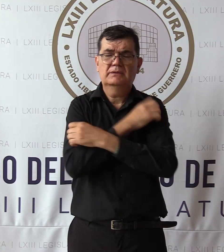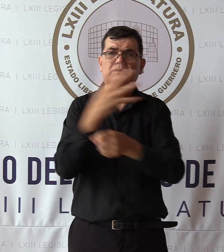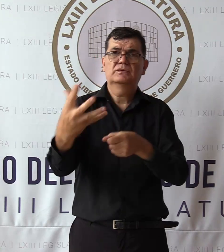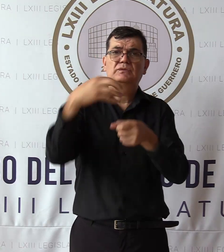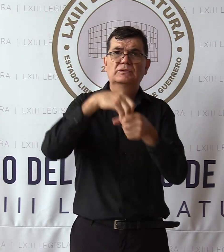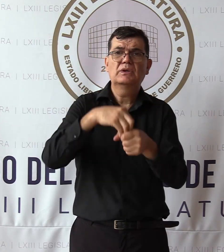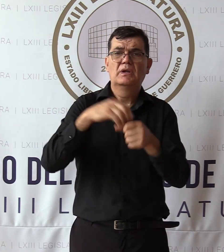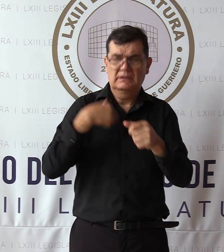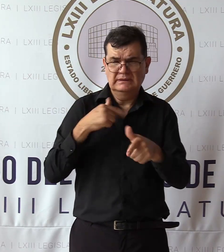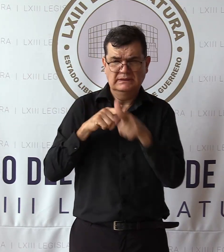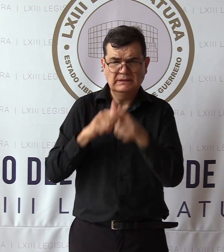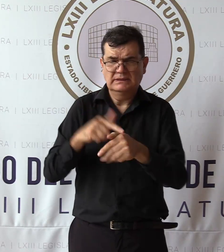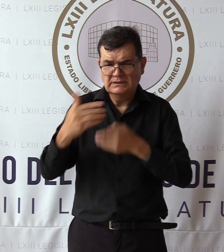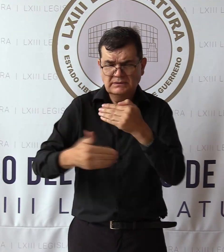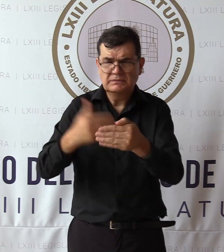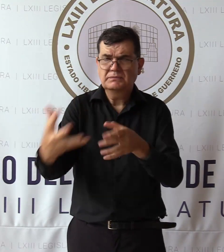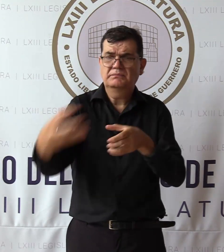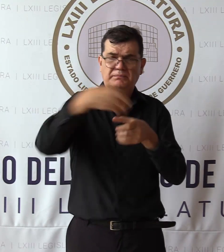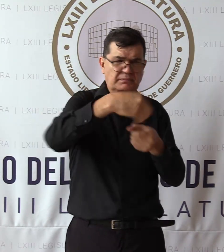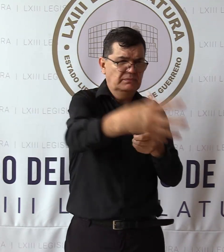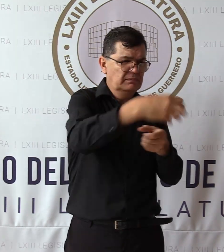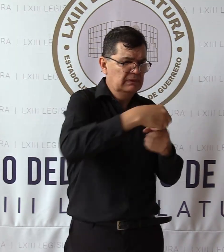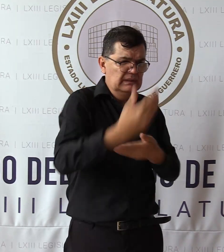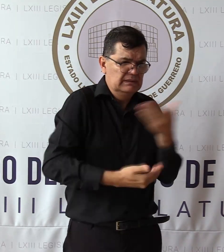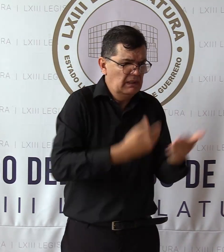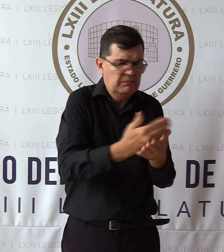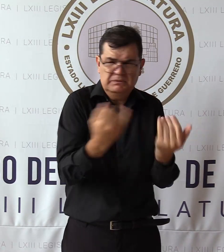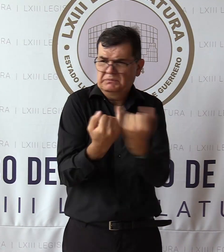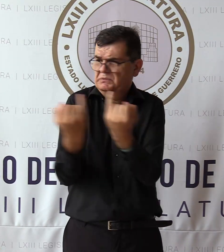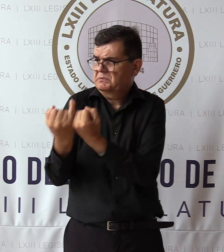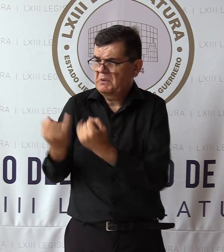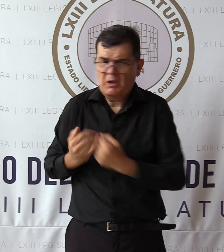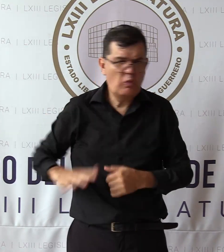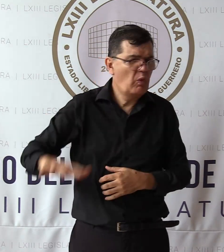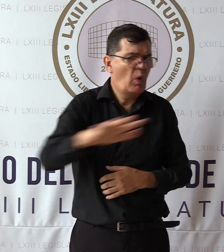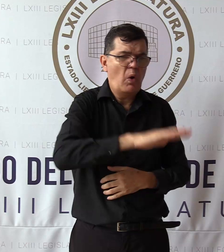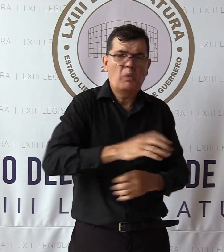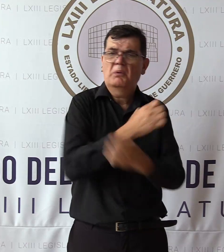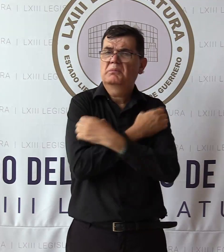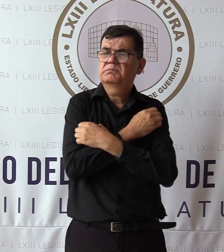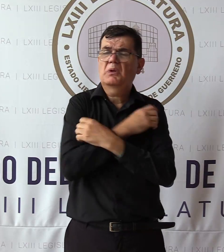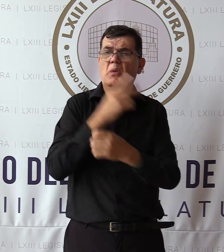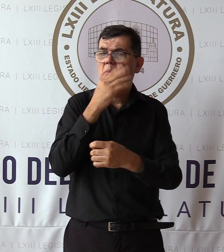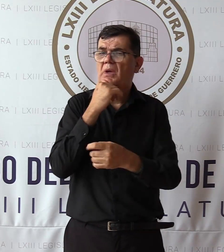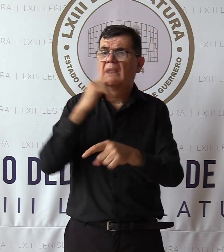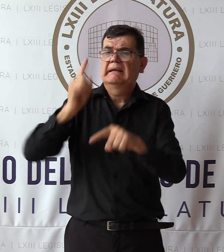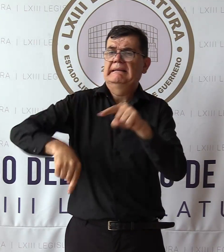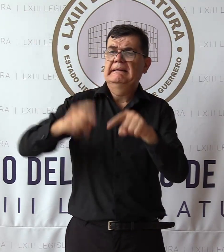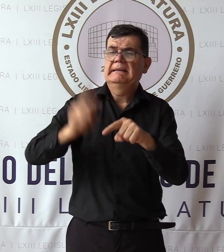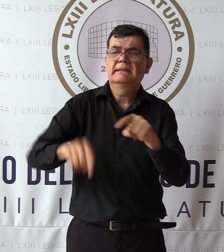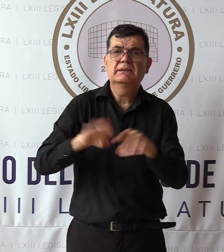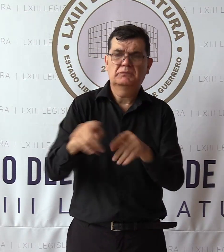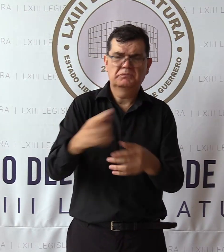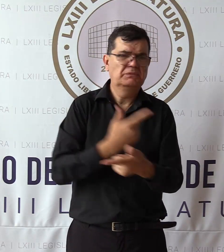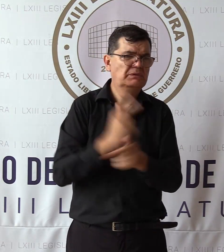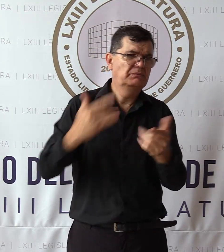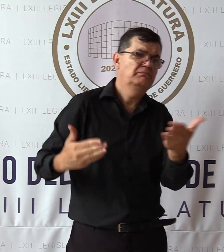procurando su incorporación a todos los servicios educativos sin que esto cancele su posibilidad de acceder al servicio